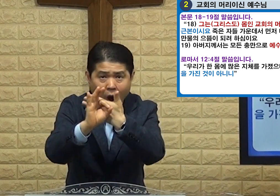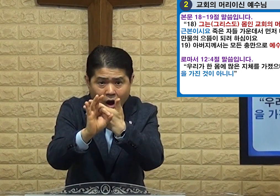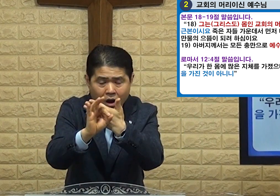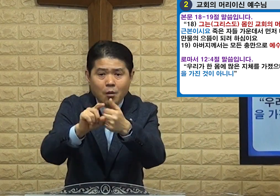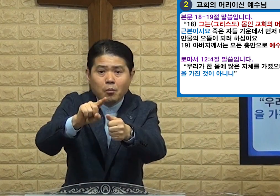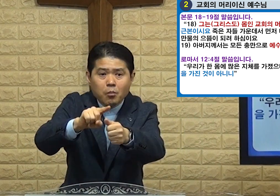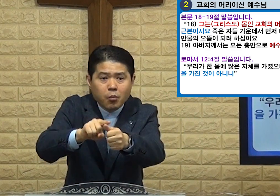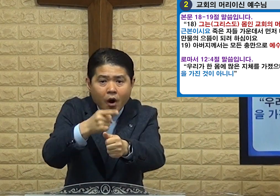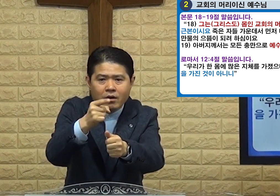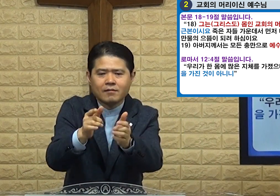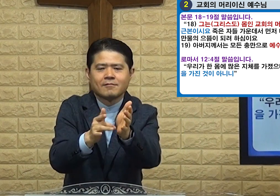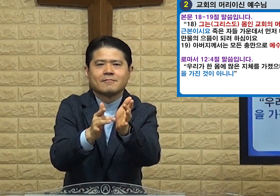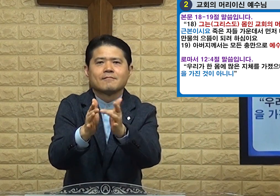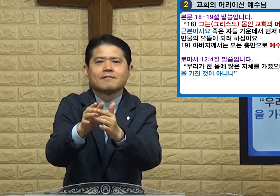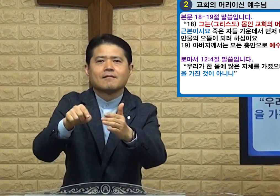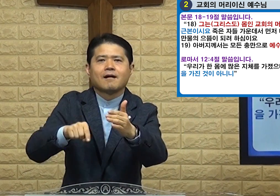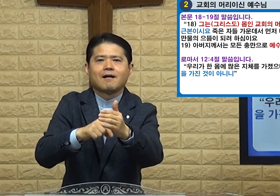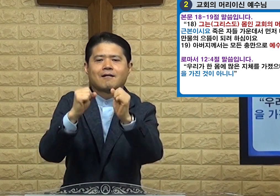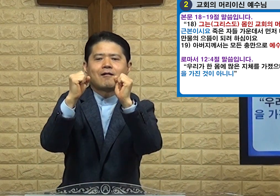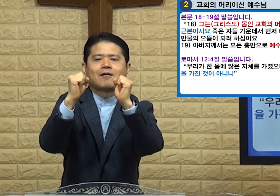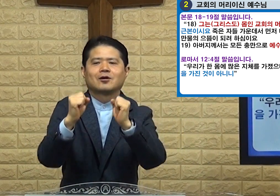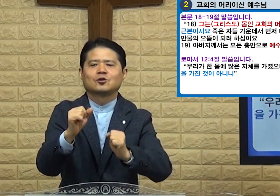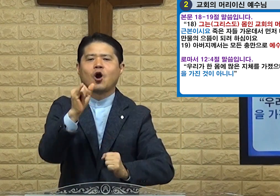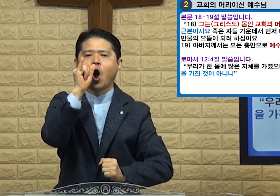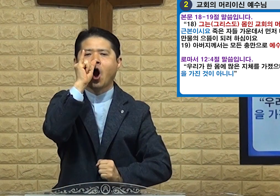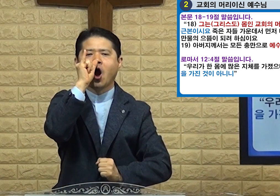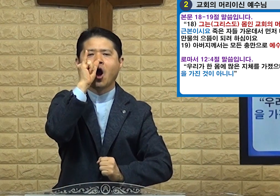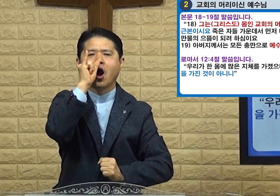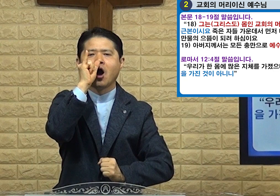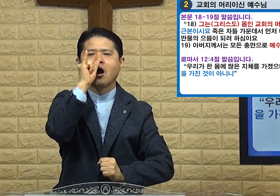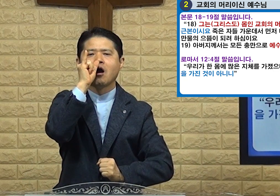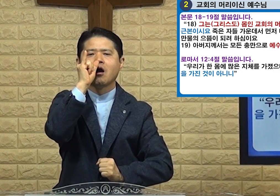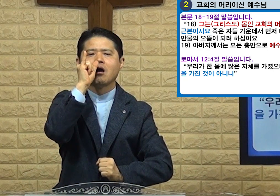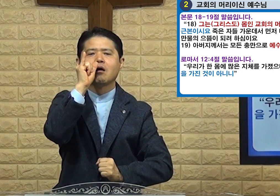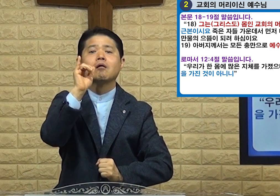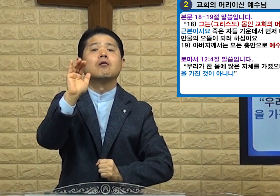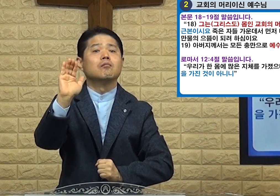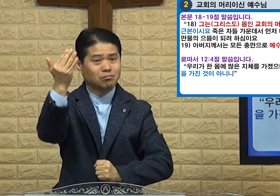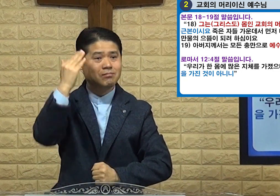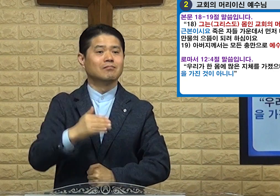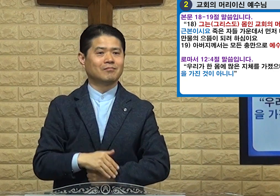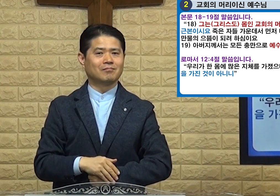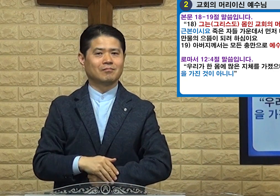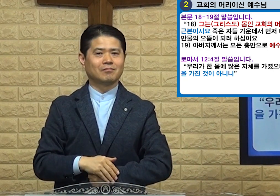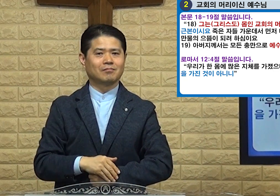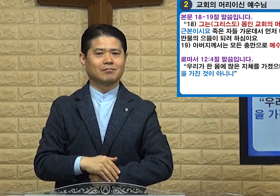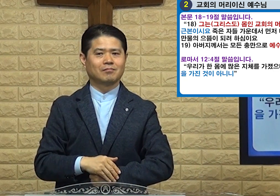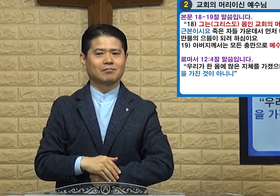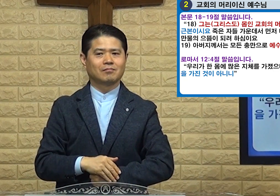모든 충만으로 그 예수 안에 거하게 하시고 라고 했습니다.